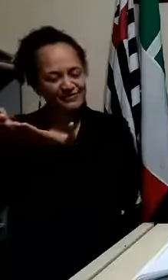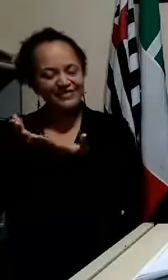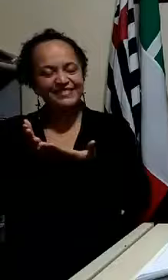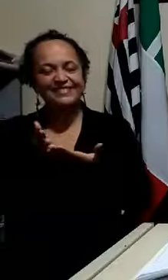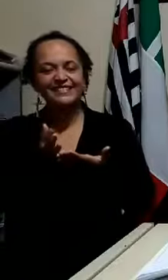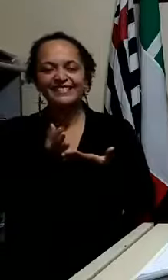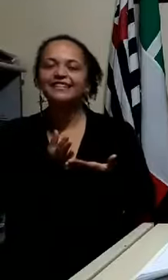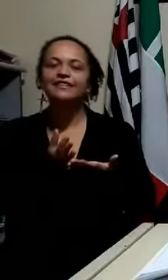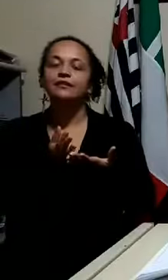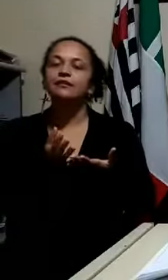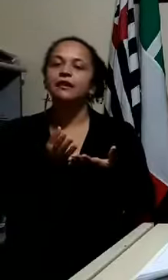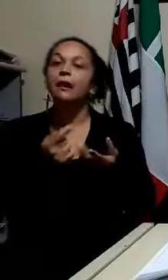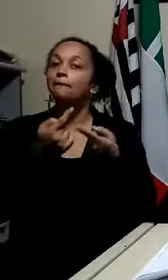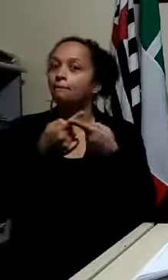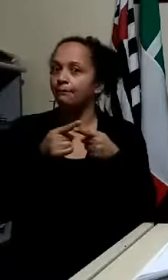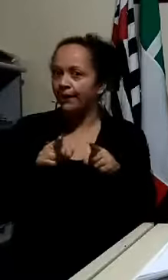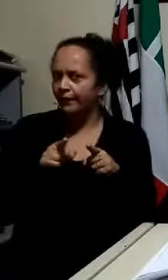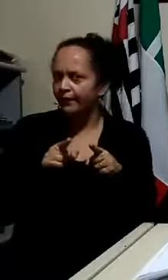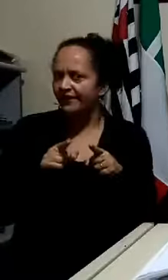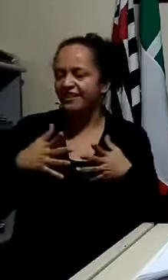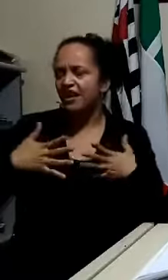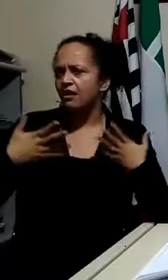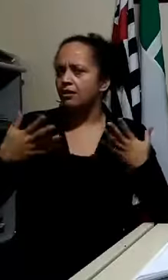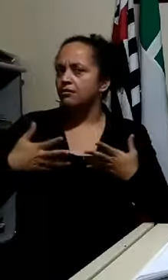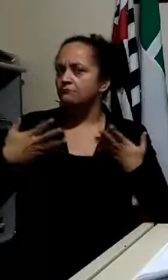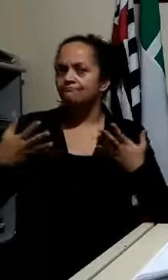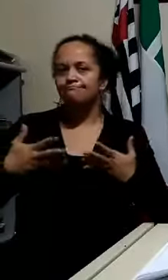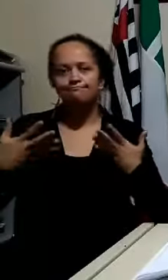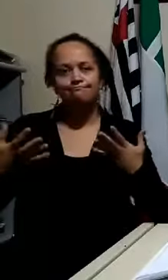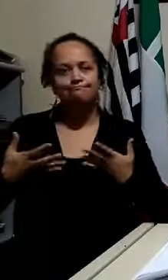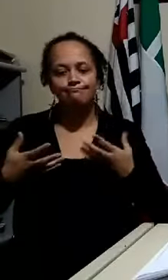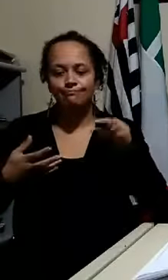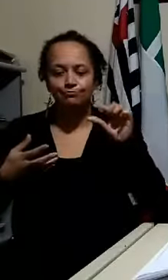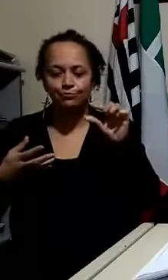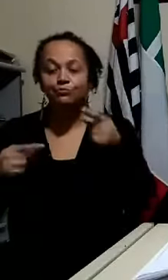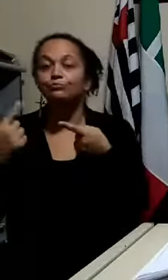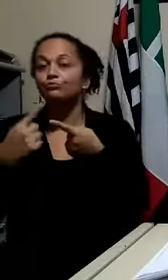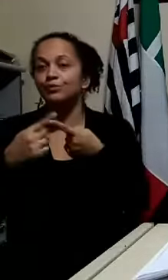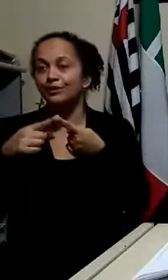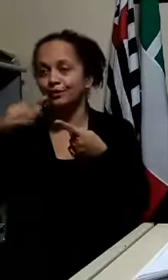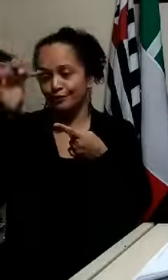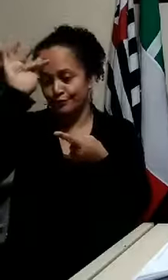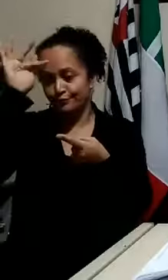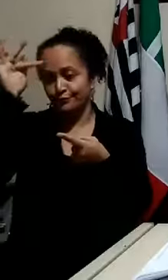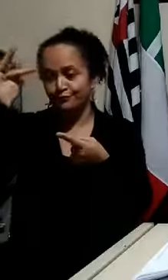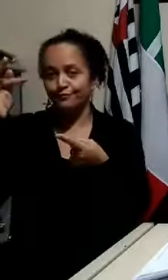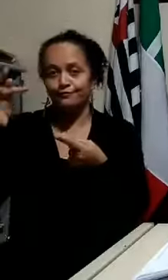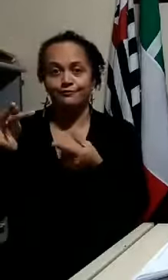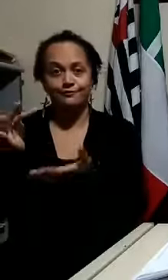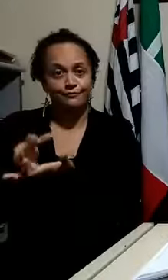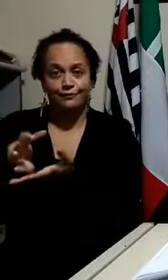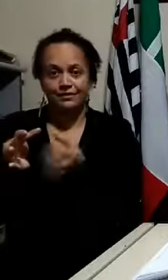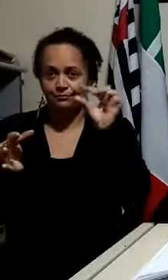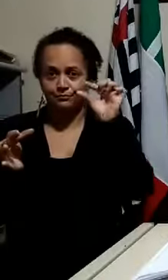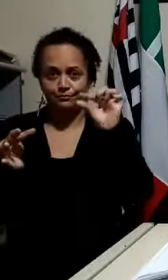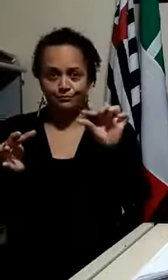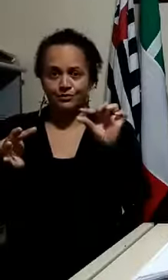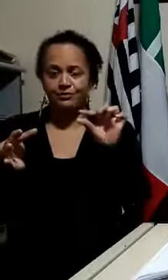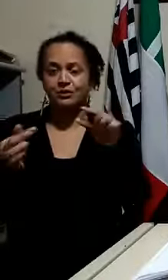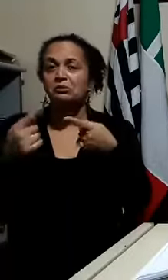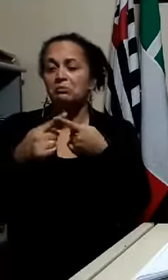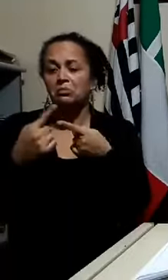alegria, mas essa alegria dura pouco, porque veio a perseguição, vem a angústia por causa